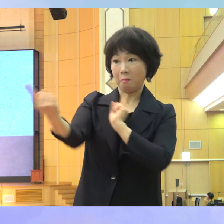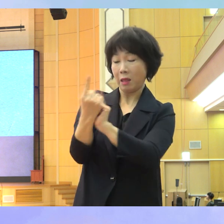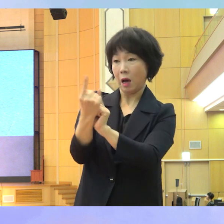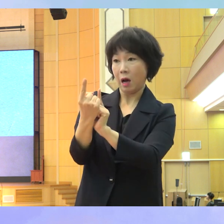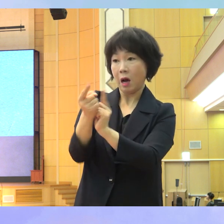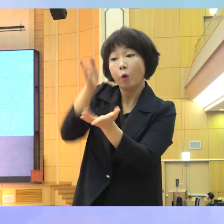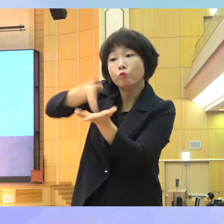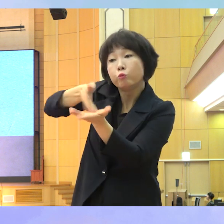가가지고, 총재님,